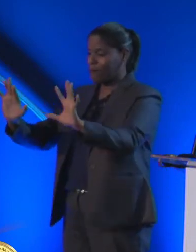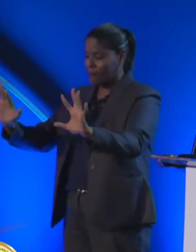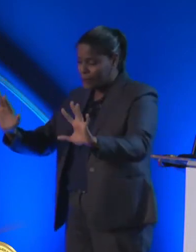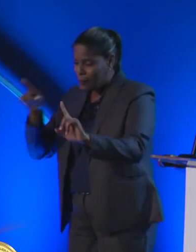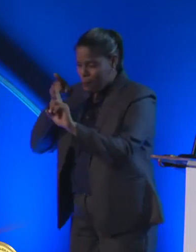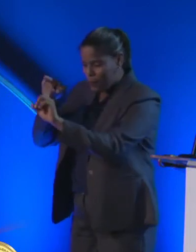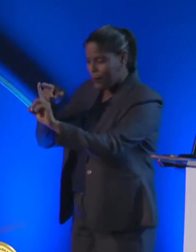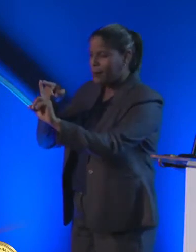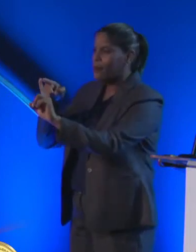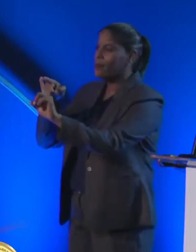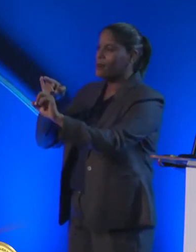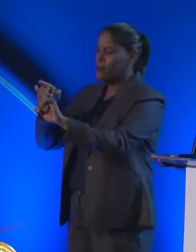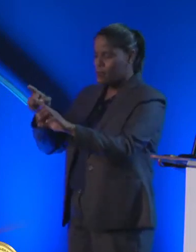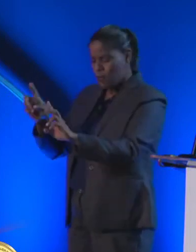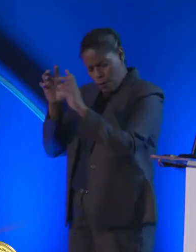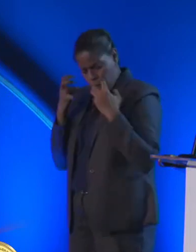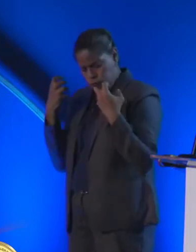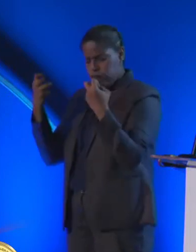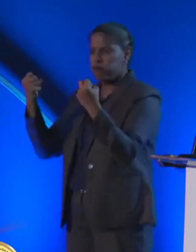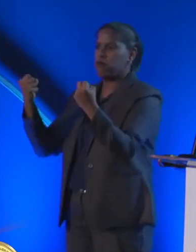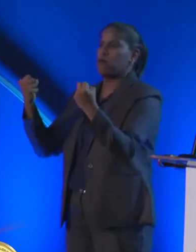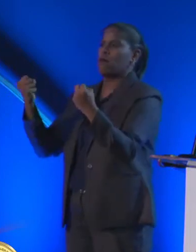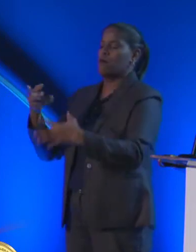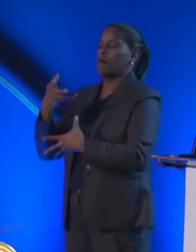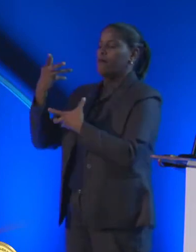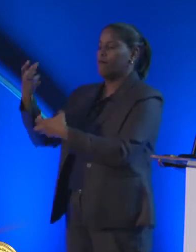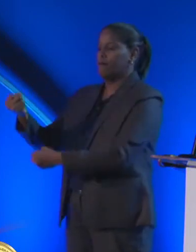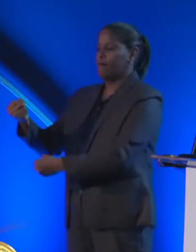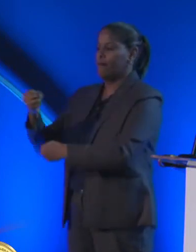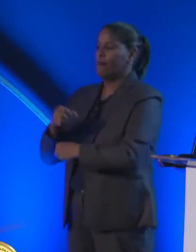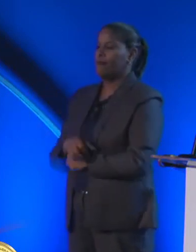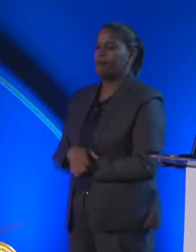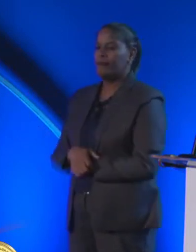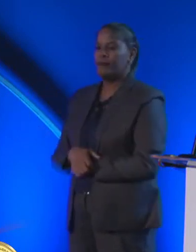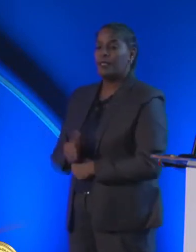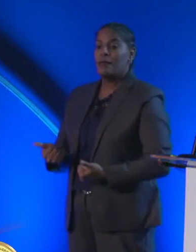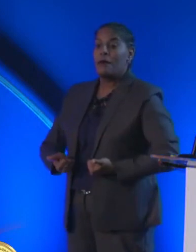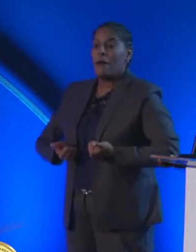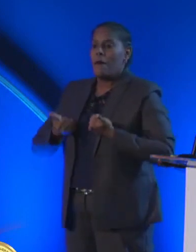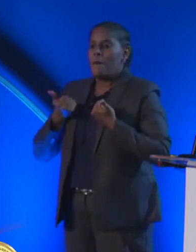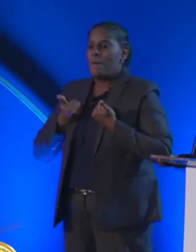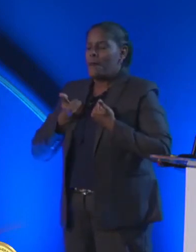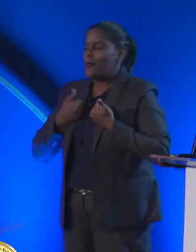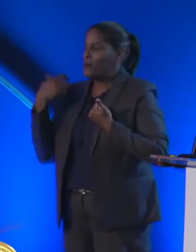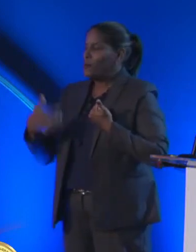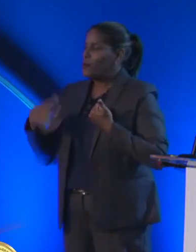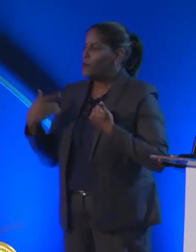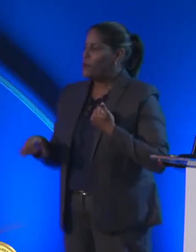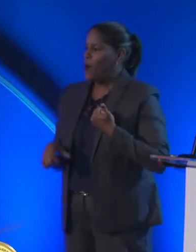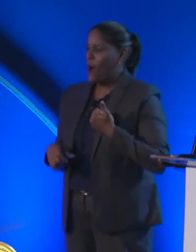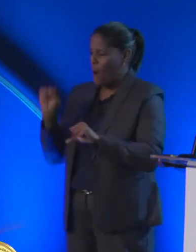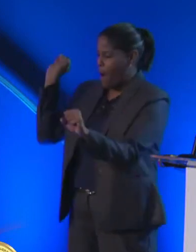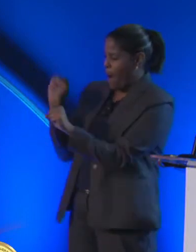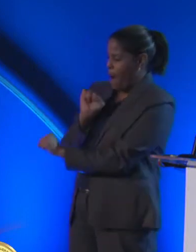propósito y el valor y la confianza vidas que están marcadas por el